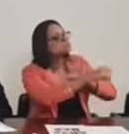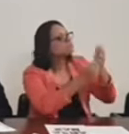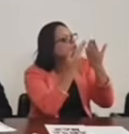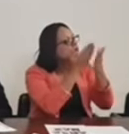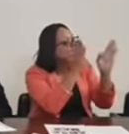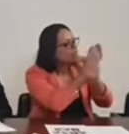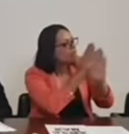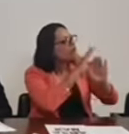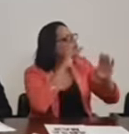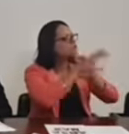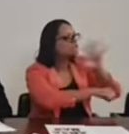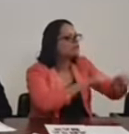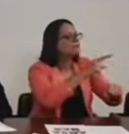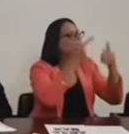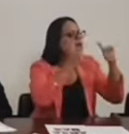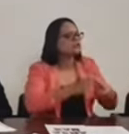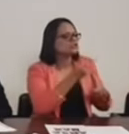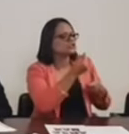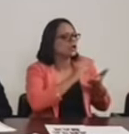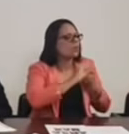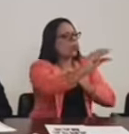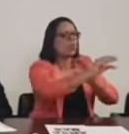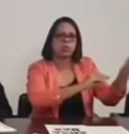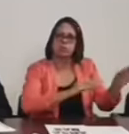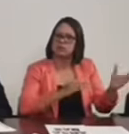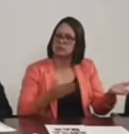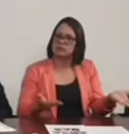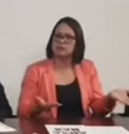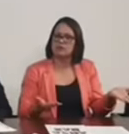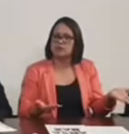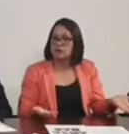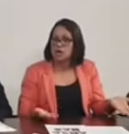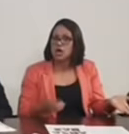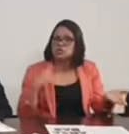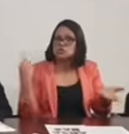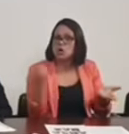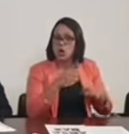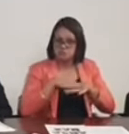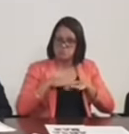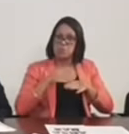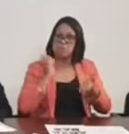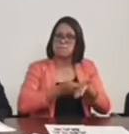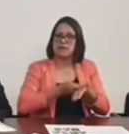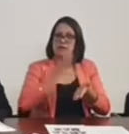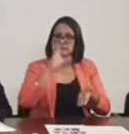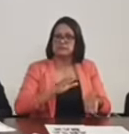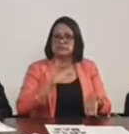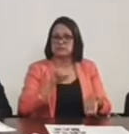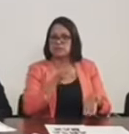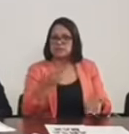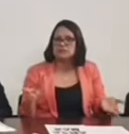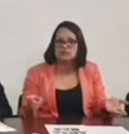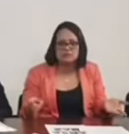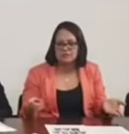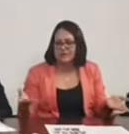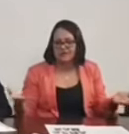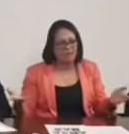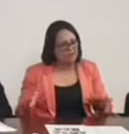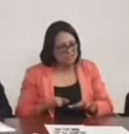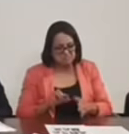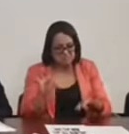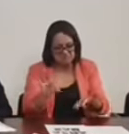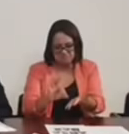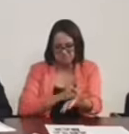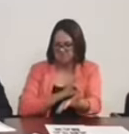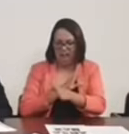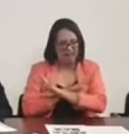Brasil para quem estava indo o dinheiro que nós, cidadãos, pagamos. Isso acaba hoje, presidente da